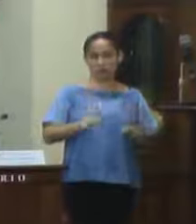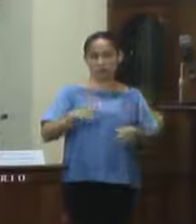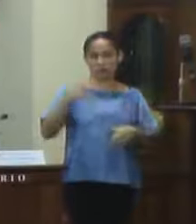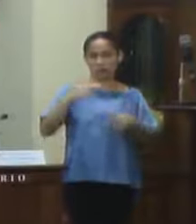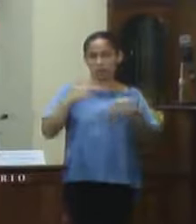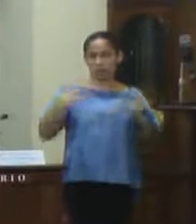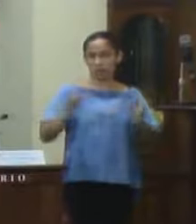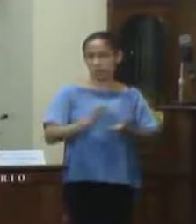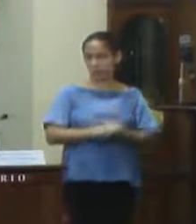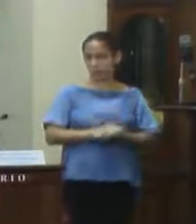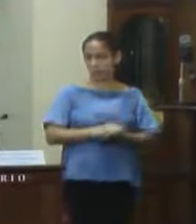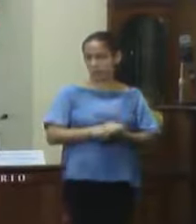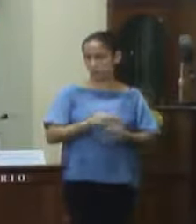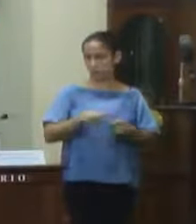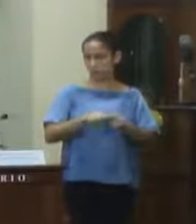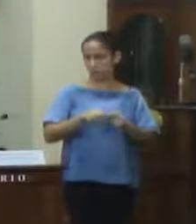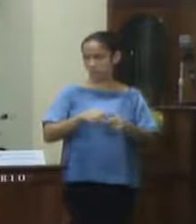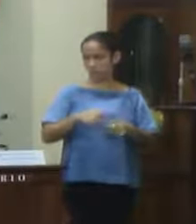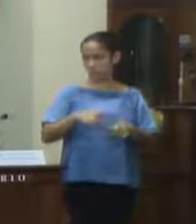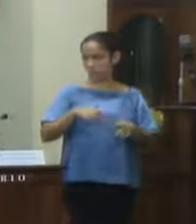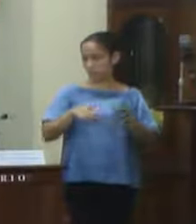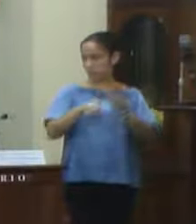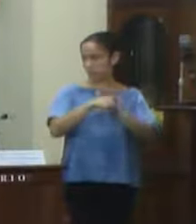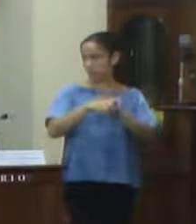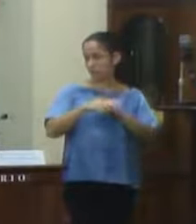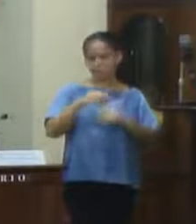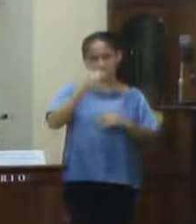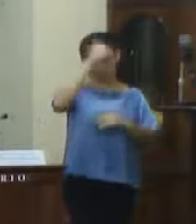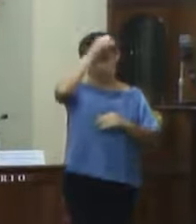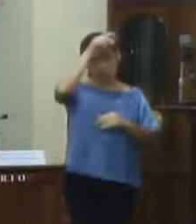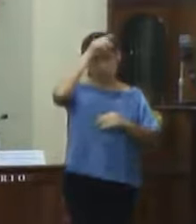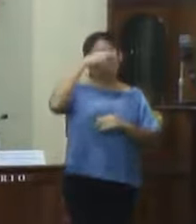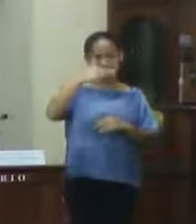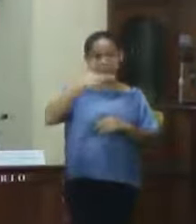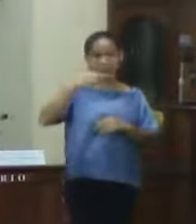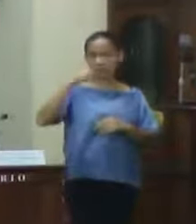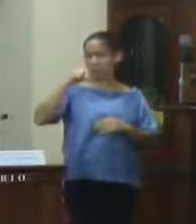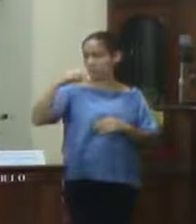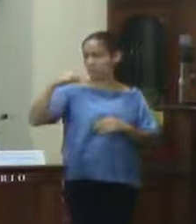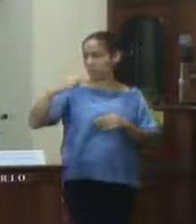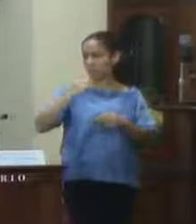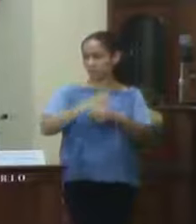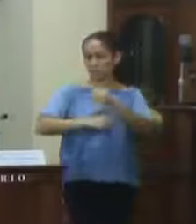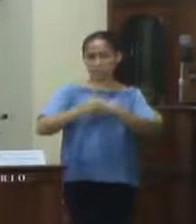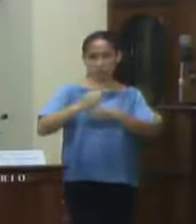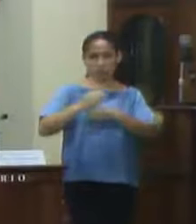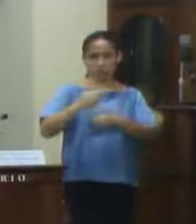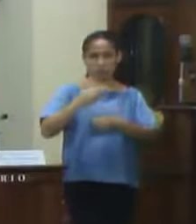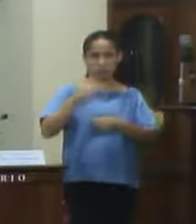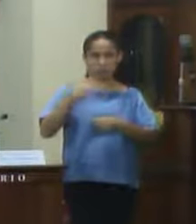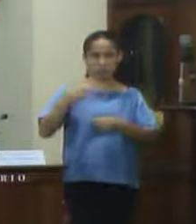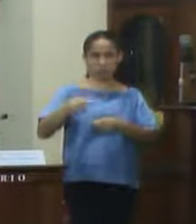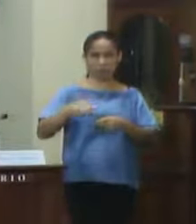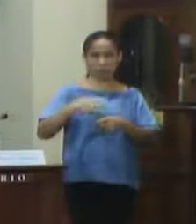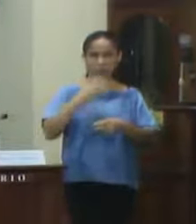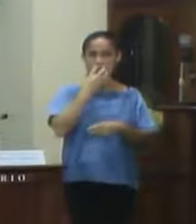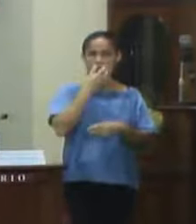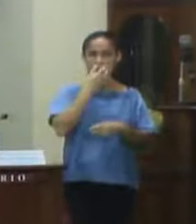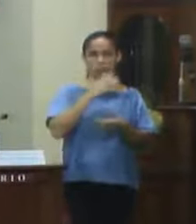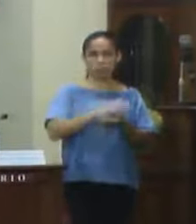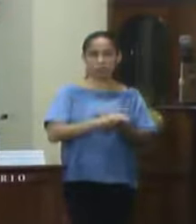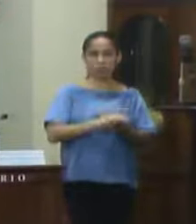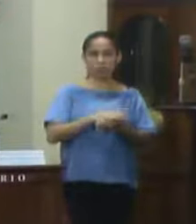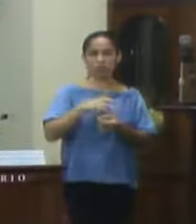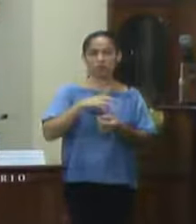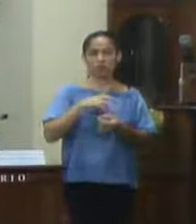outras. Além disso, temos a Lei Municipal 2.999, de 2017, que denomina os cães de rua que são mantidos